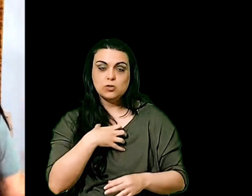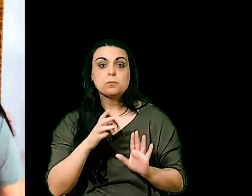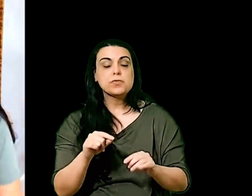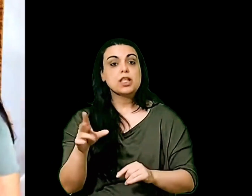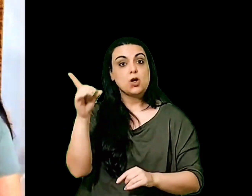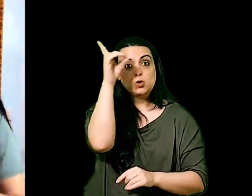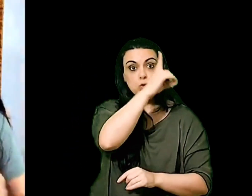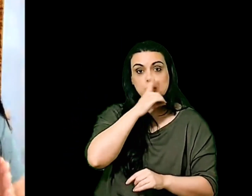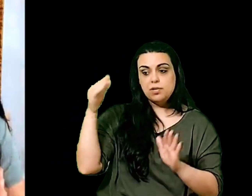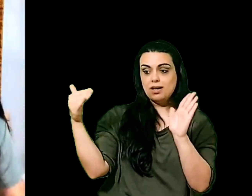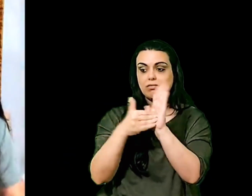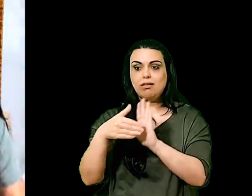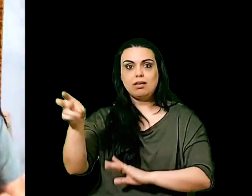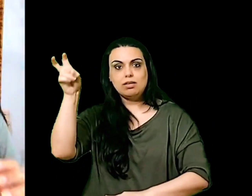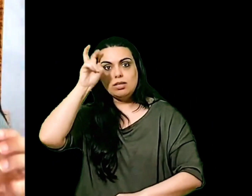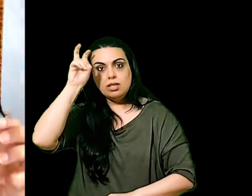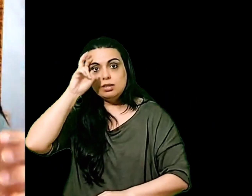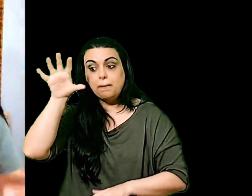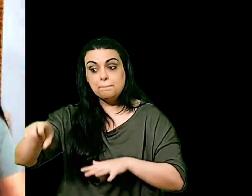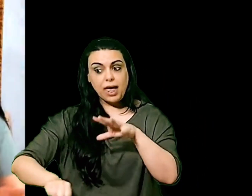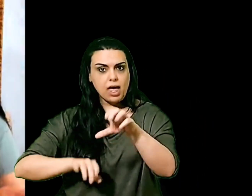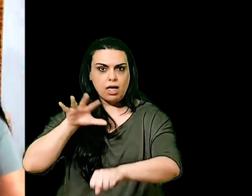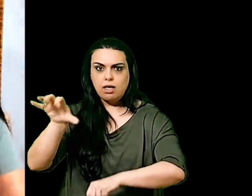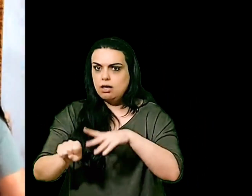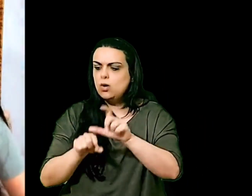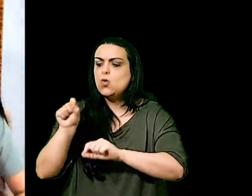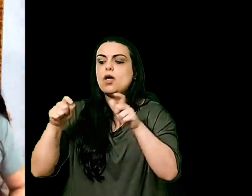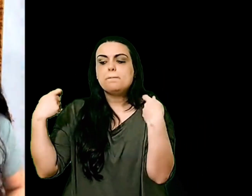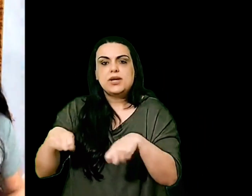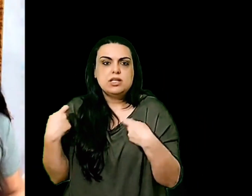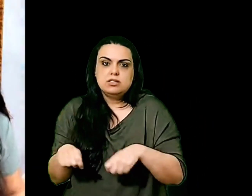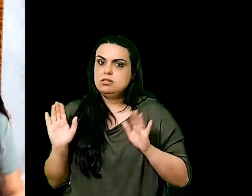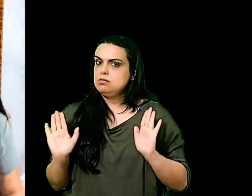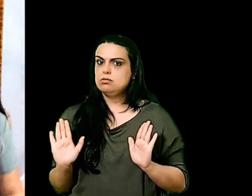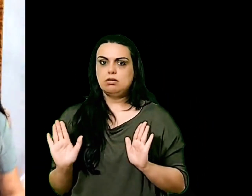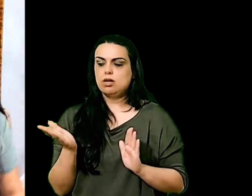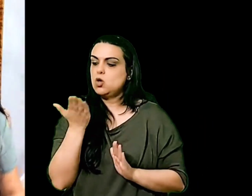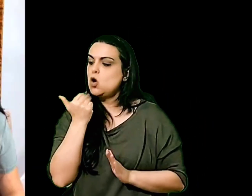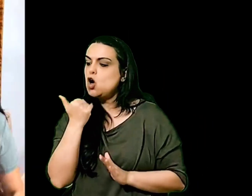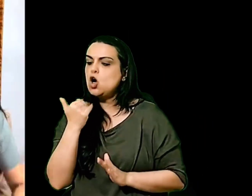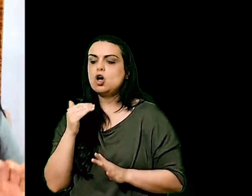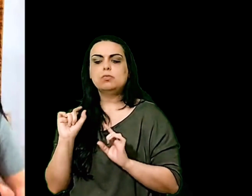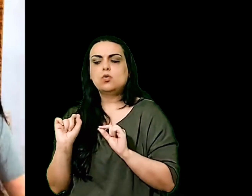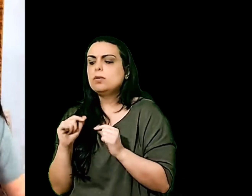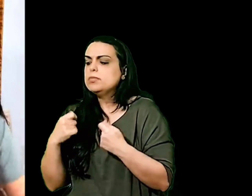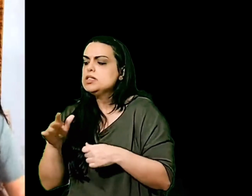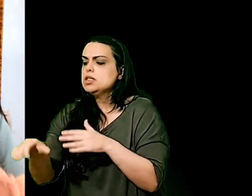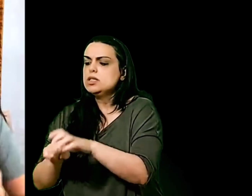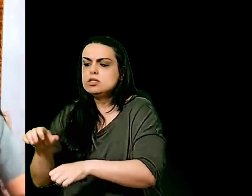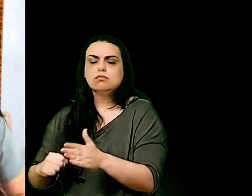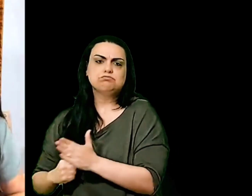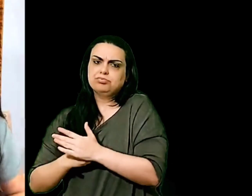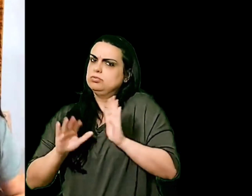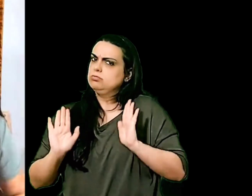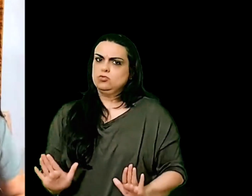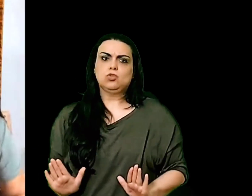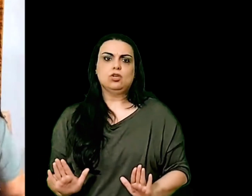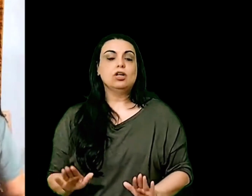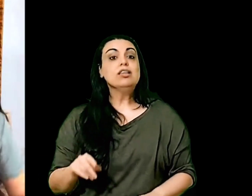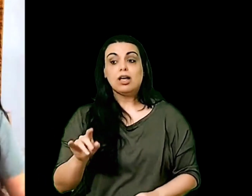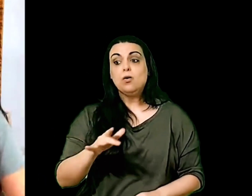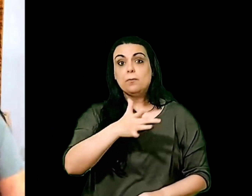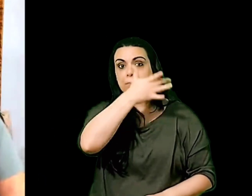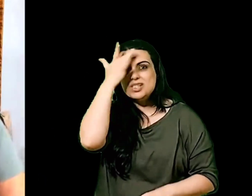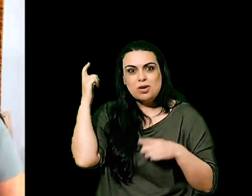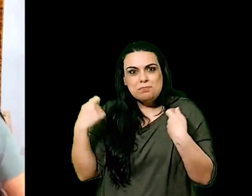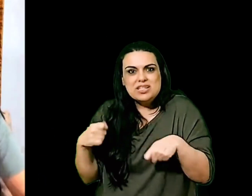né? De domingo a quinta, eles vão colher cada um de acordo com a sua porção. Aquilo que eles comem. E olha o que o texto